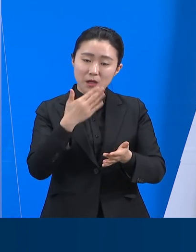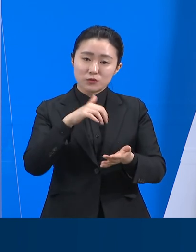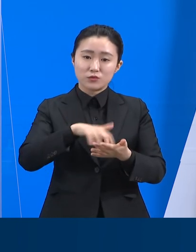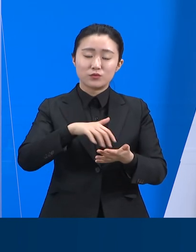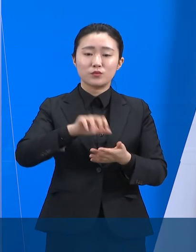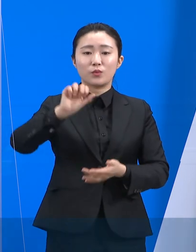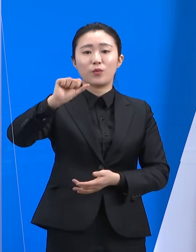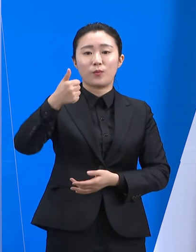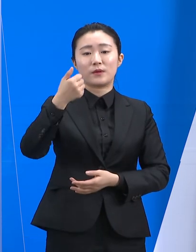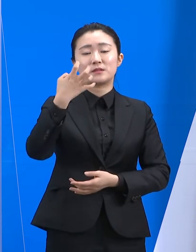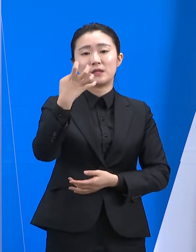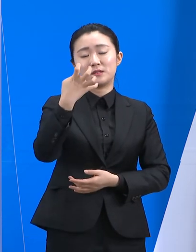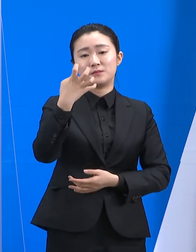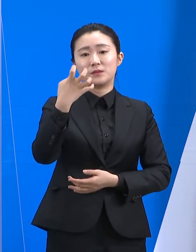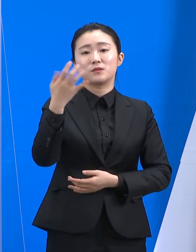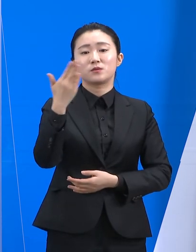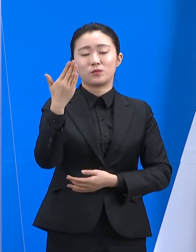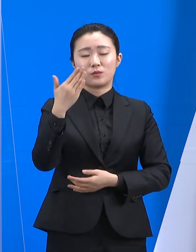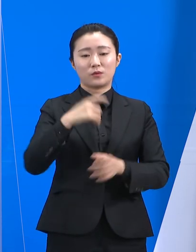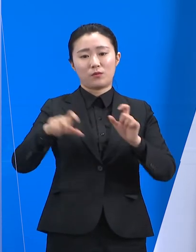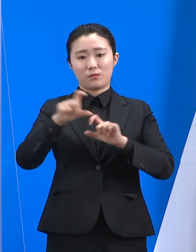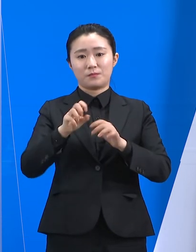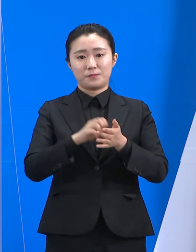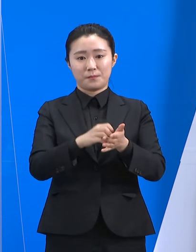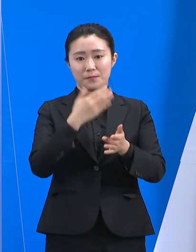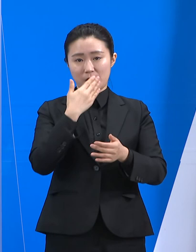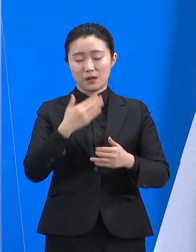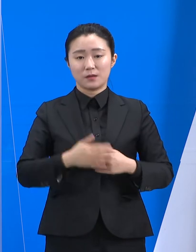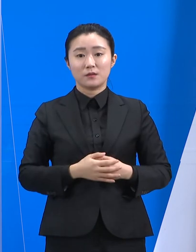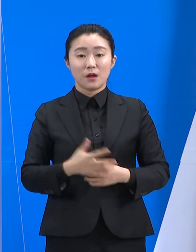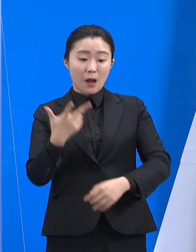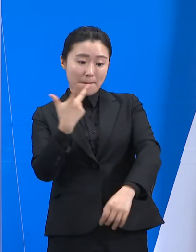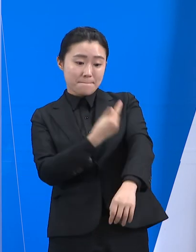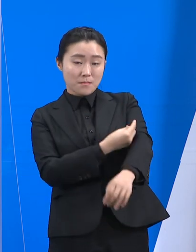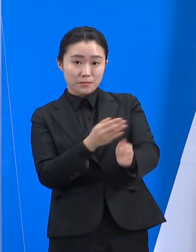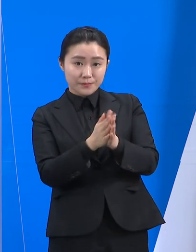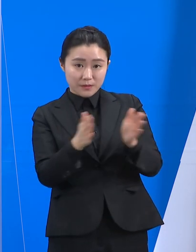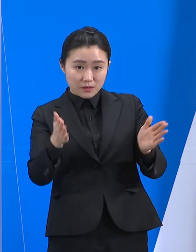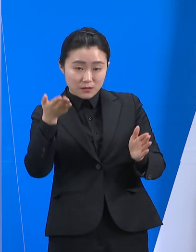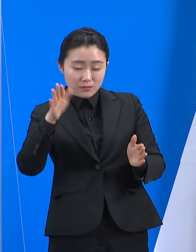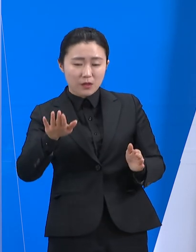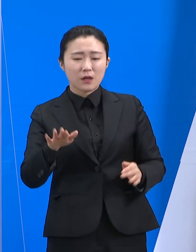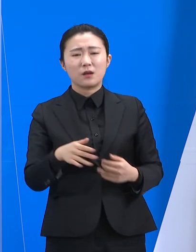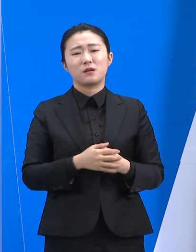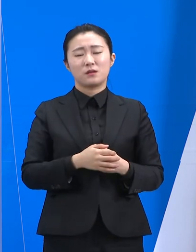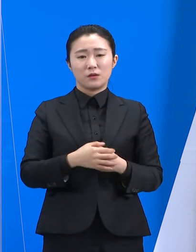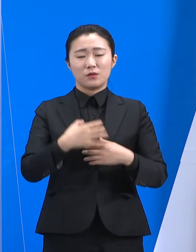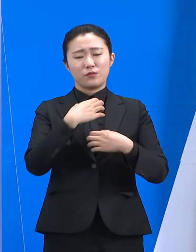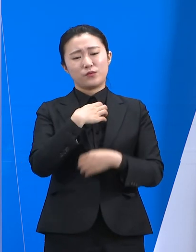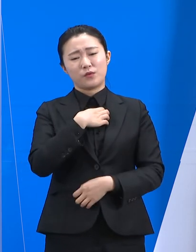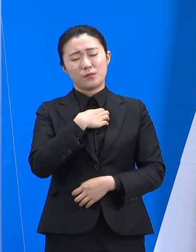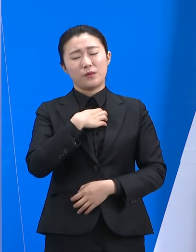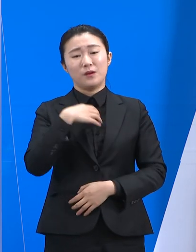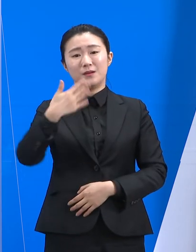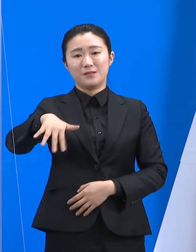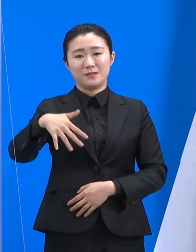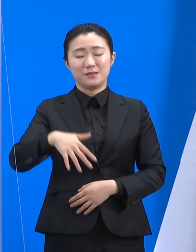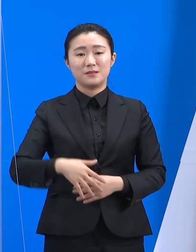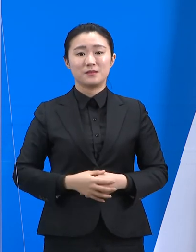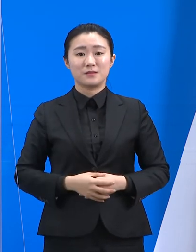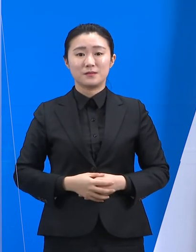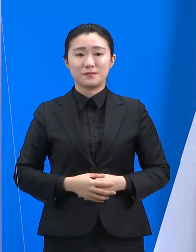백신 접종이 시작되었지만 아직까지 사회 곳곳에 위험 요소들이 산재되어 있습니다.